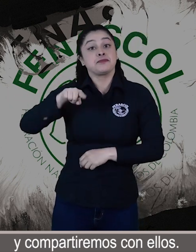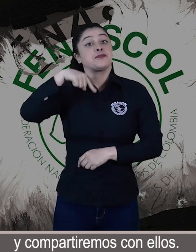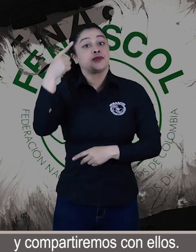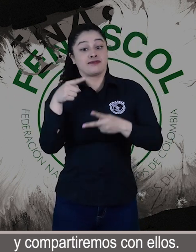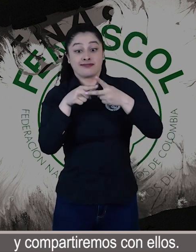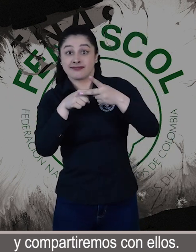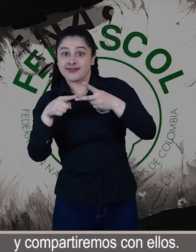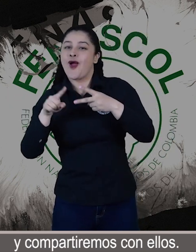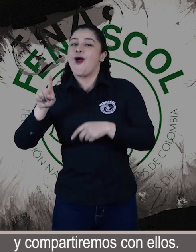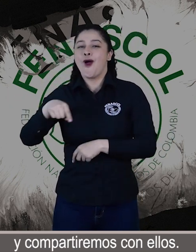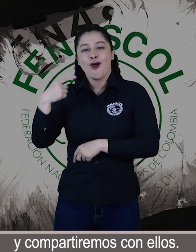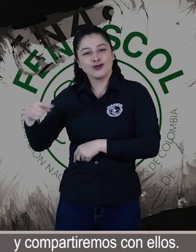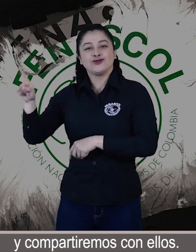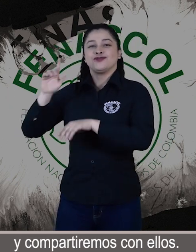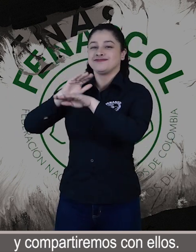Y compartiremos con ellos.